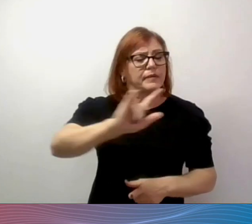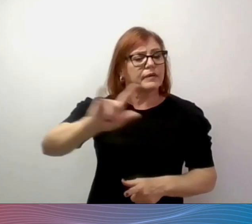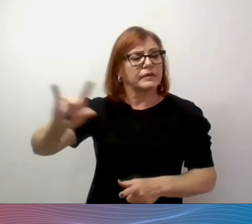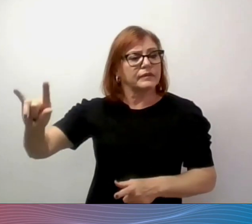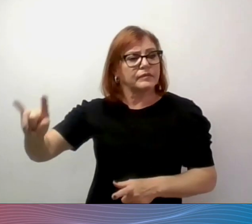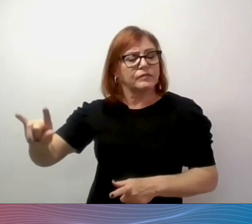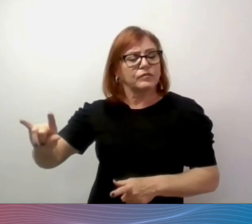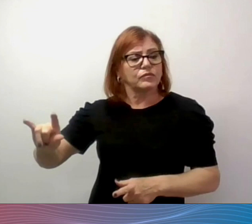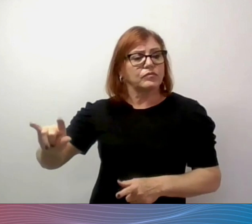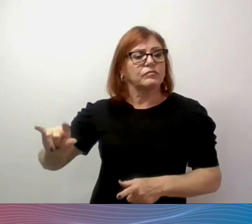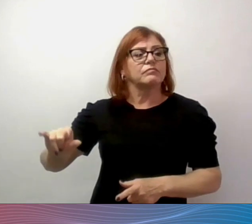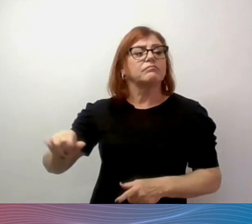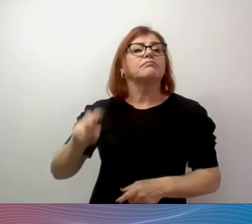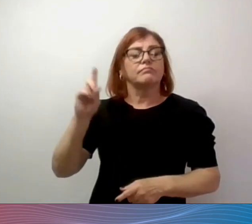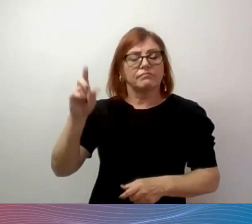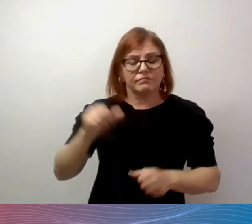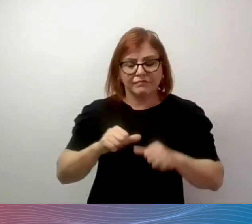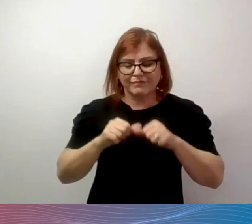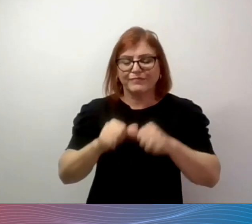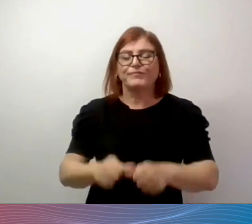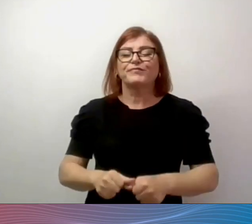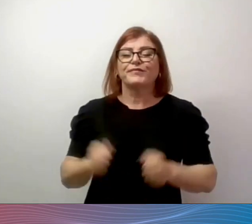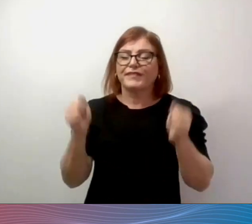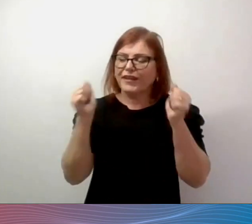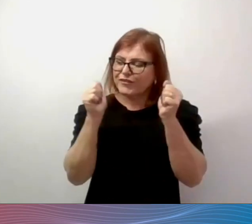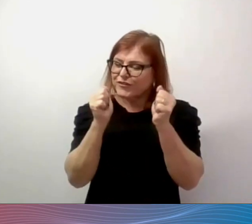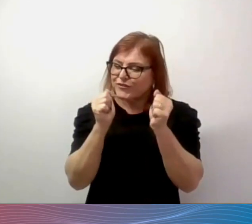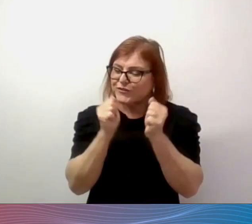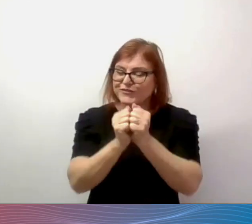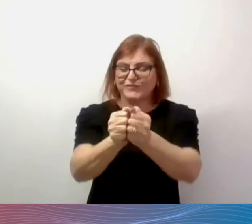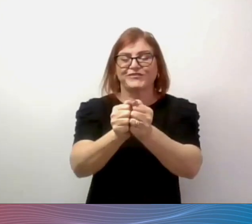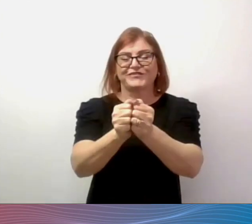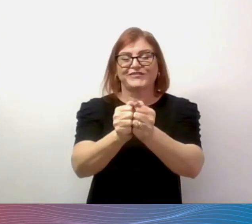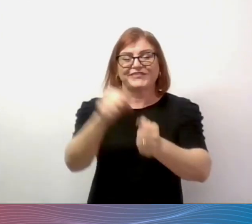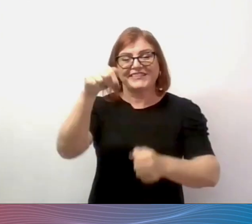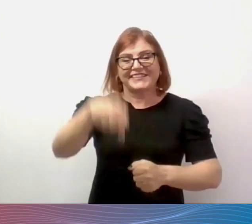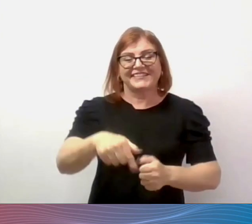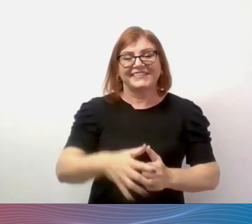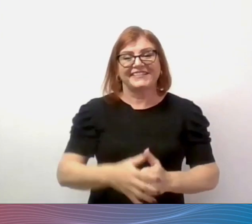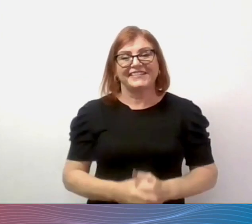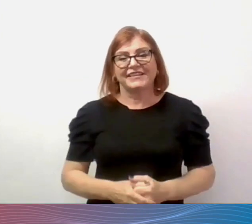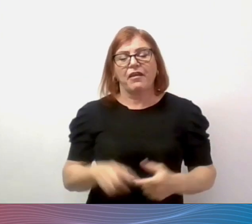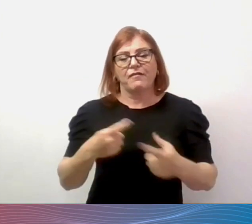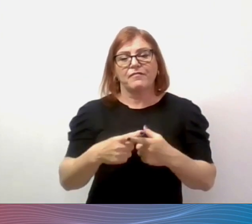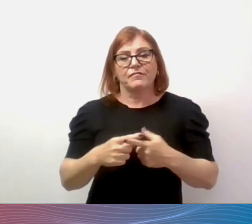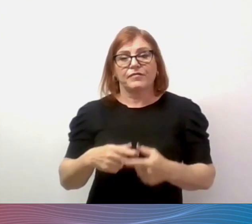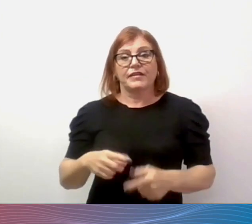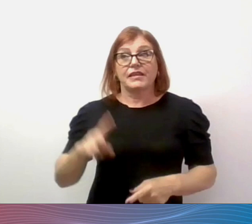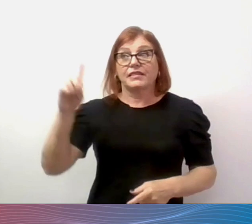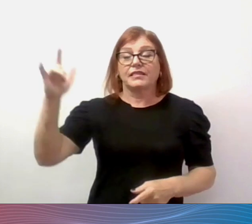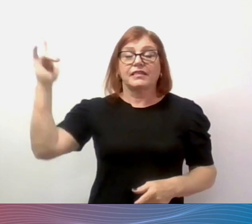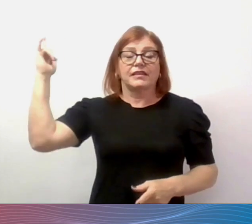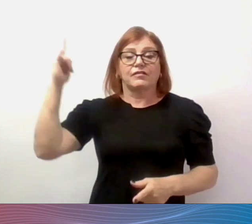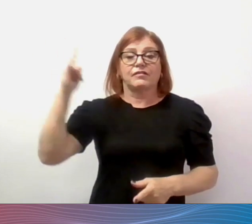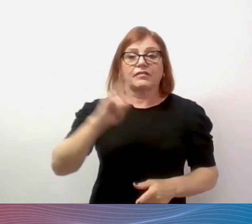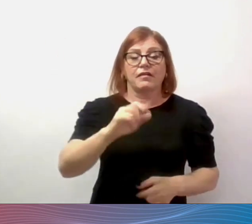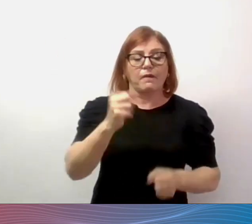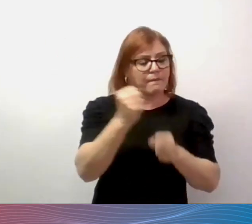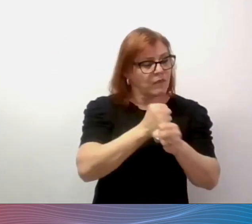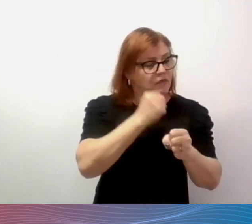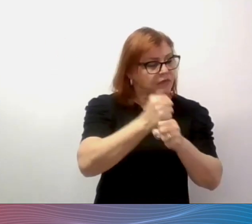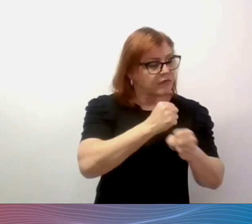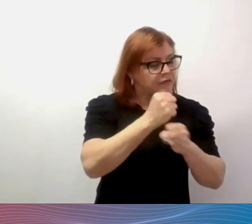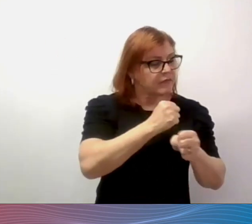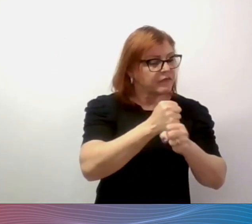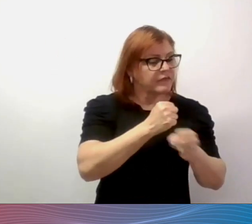está aqui. God is here. Porque Deus é amor. Because God is love. E o amor é aperfeiçoado em nós. And love is perfected in us. Não